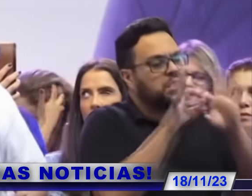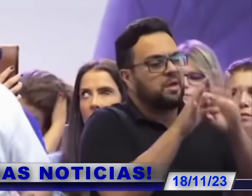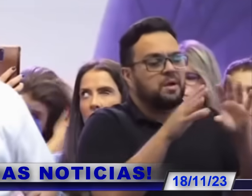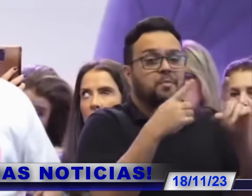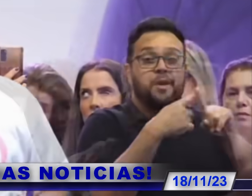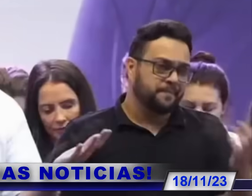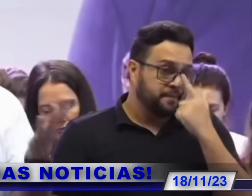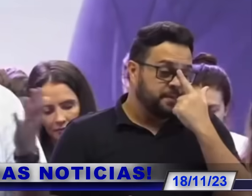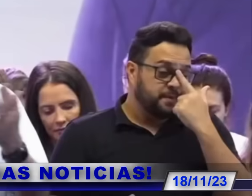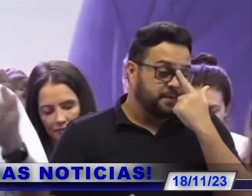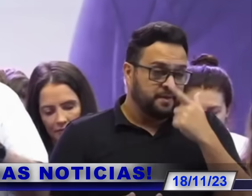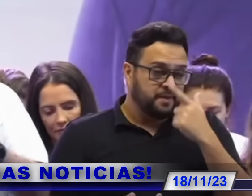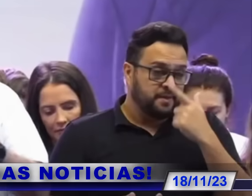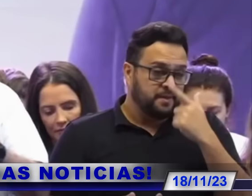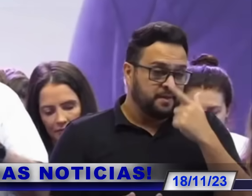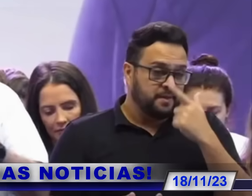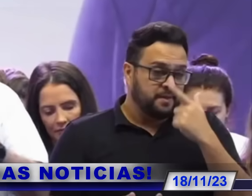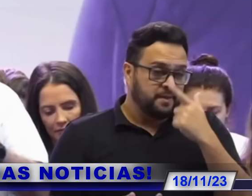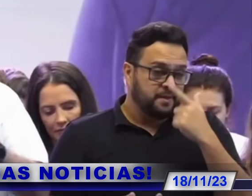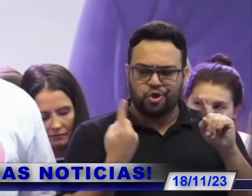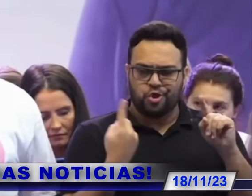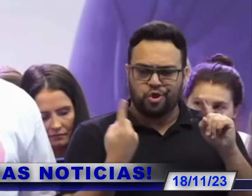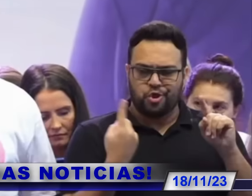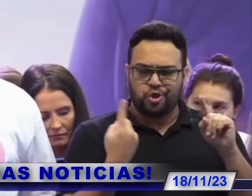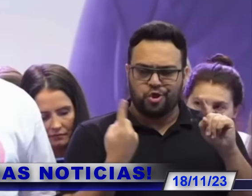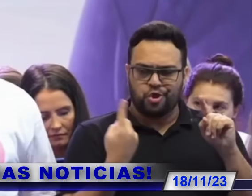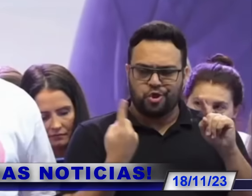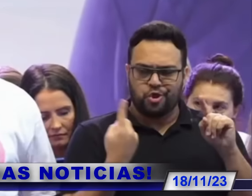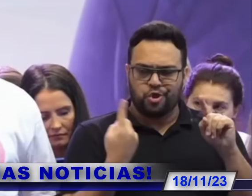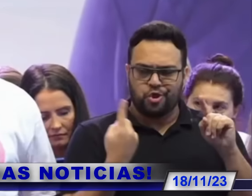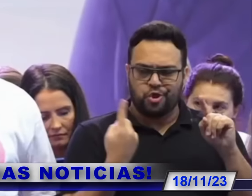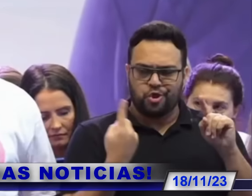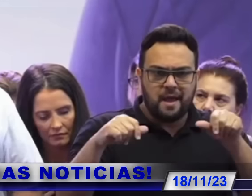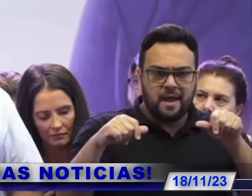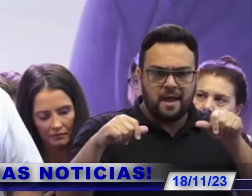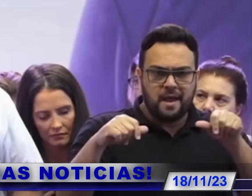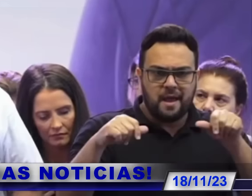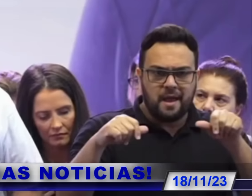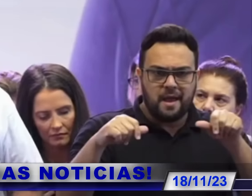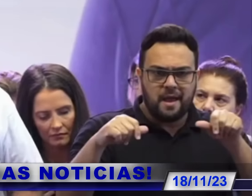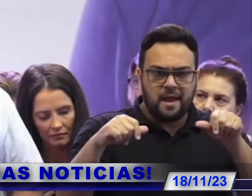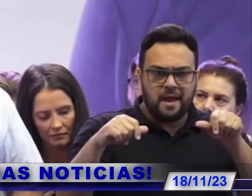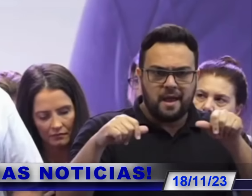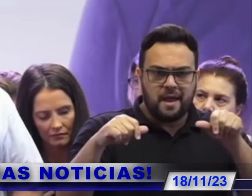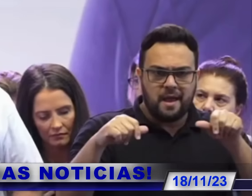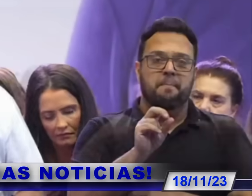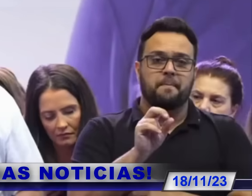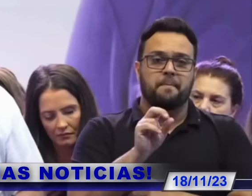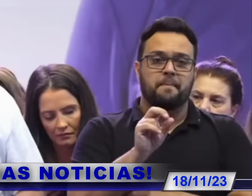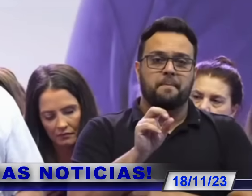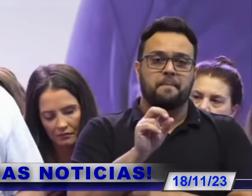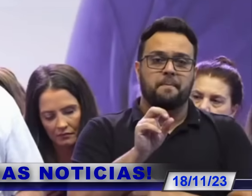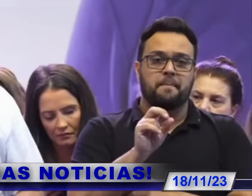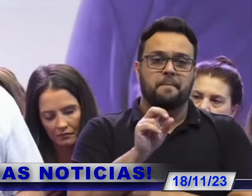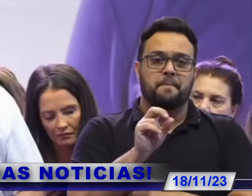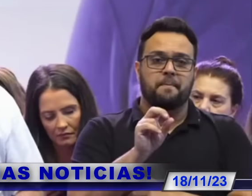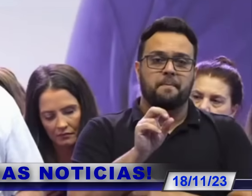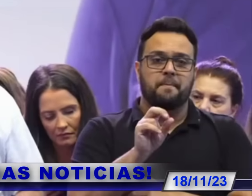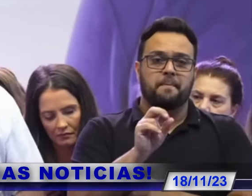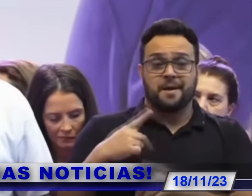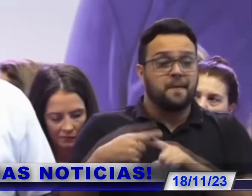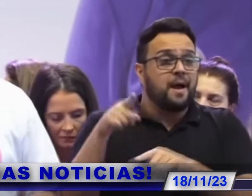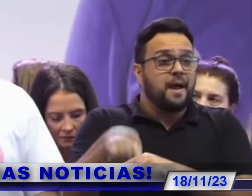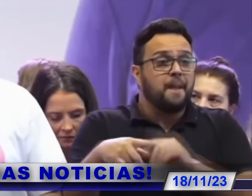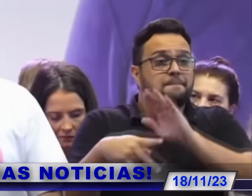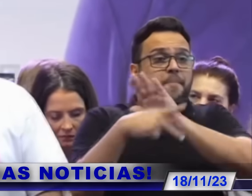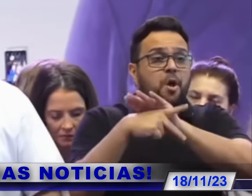da sociedade. E qual a diferença nossa no tocante à propriedade privada? Por que nós defendemos a propriedade privada? Porque ela